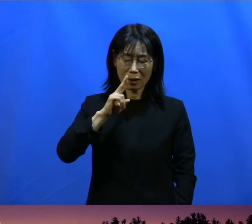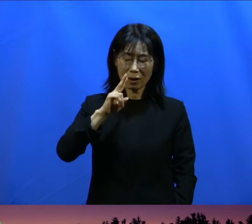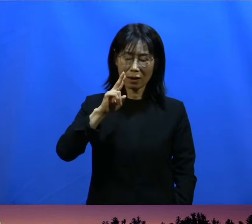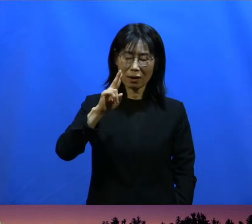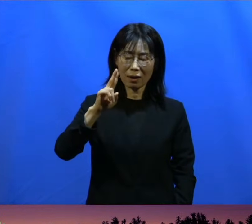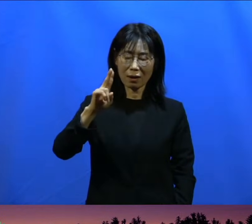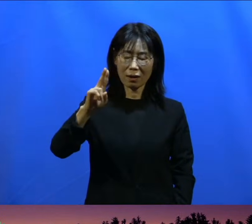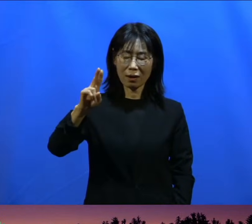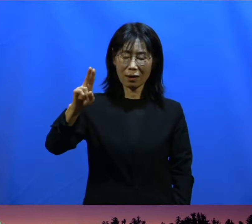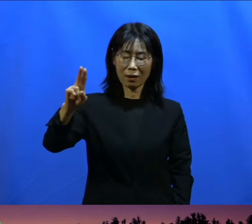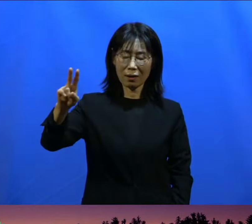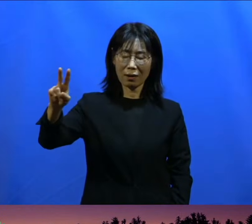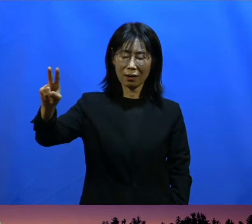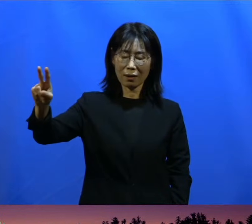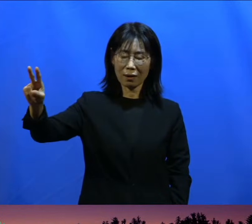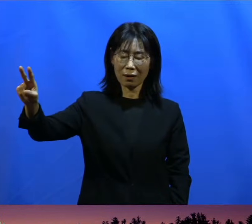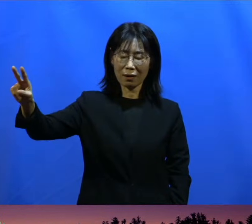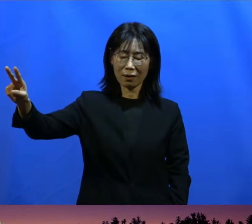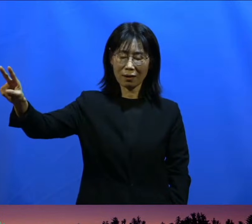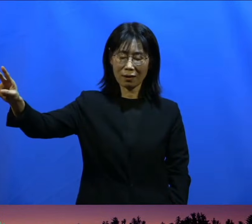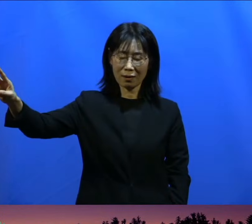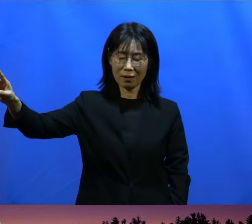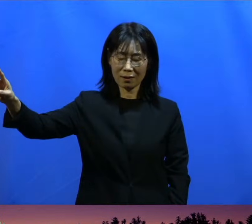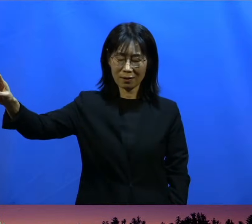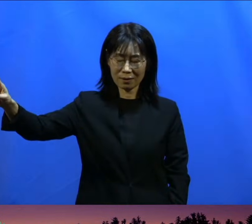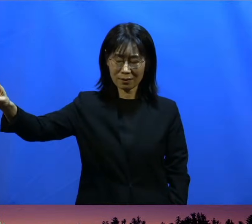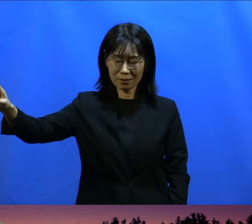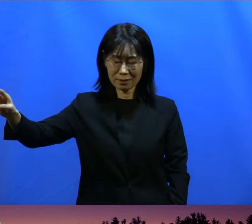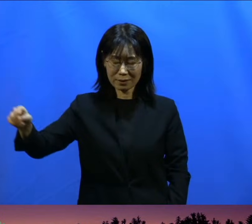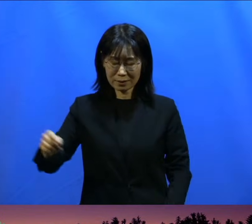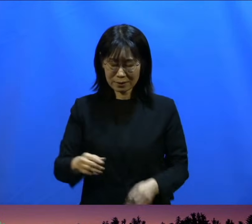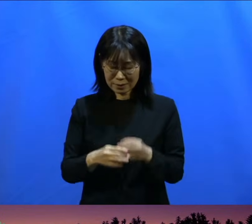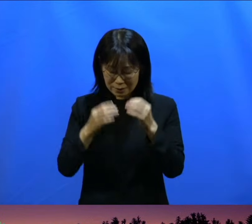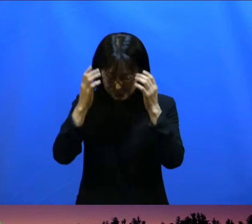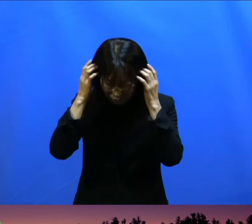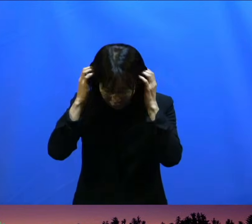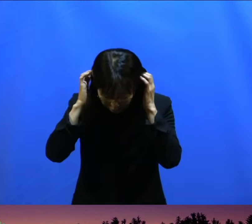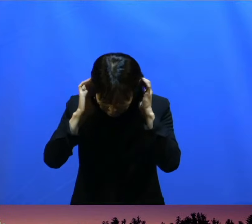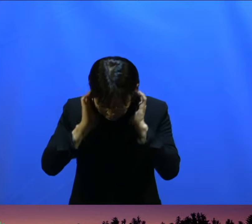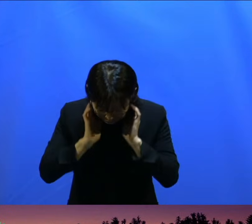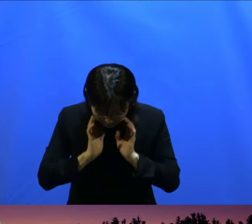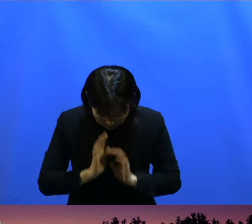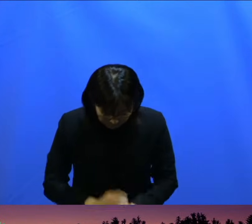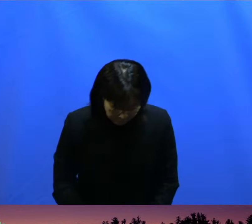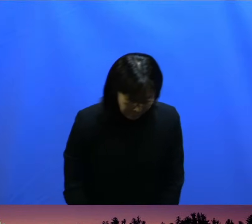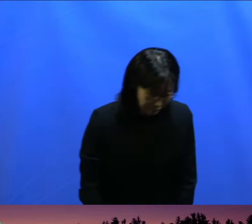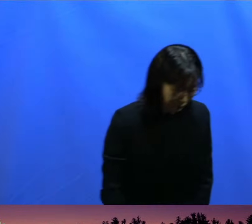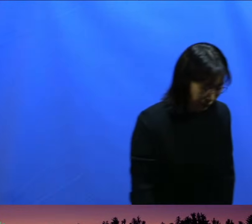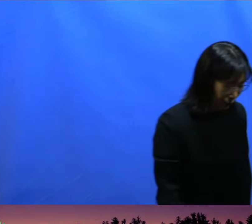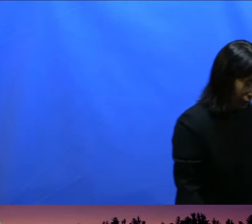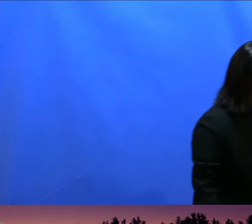주여. 하나님 아버지 감사합니다.